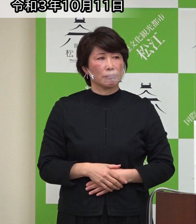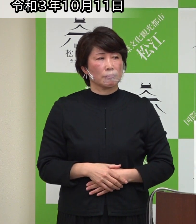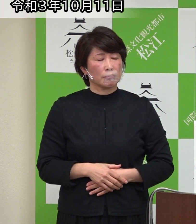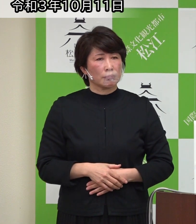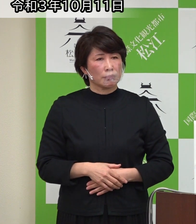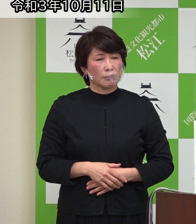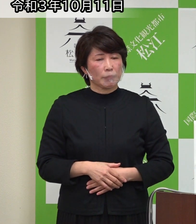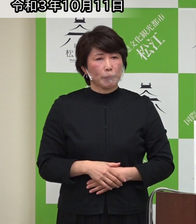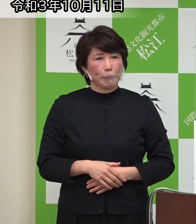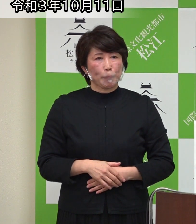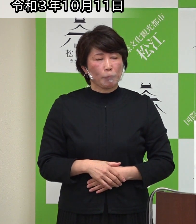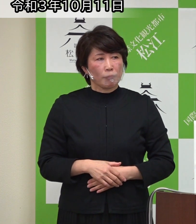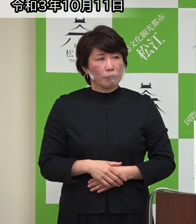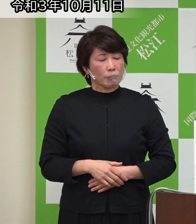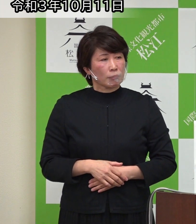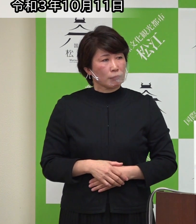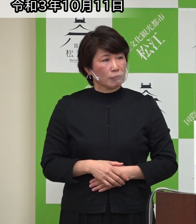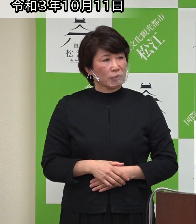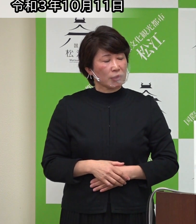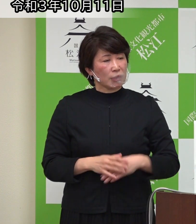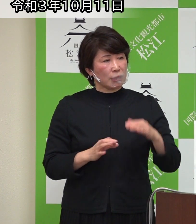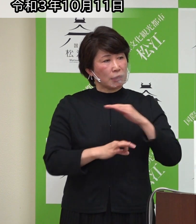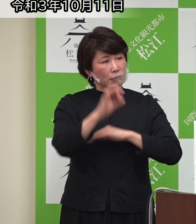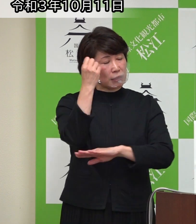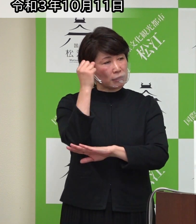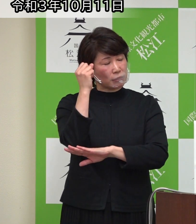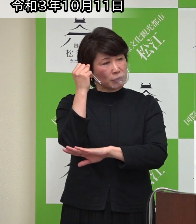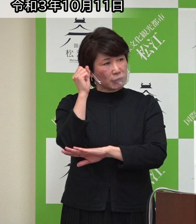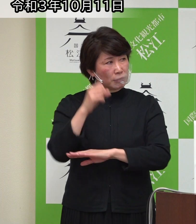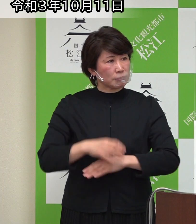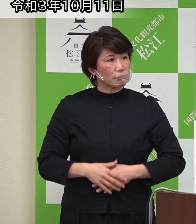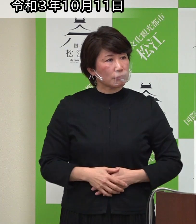わかりました。ありがとうございます。他に、あ、はい、朝日新聞さんお願いします。